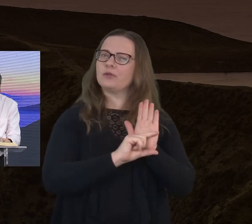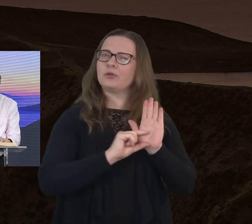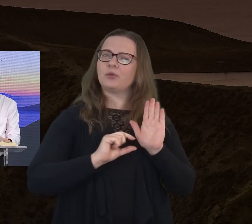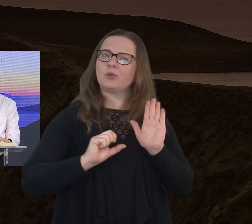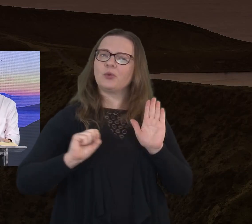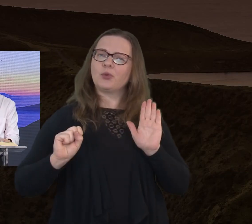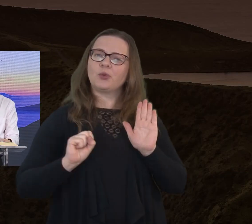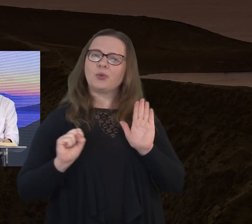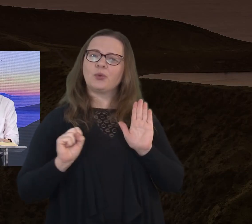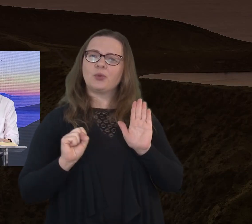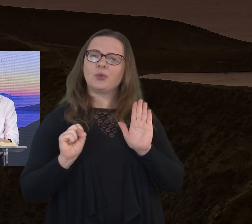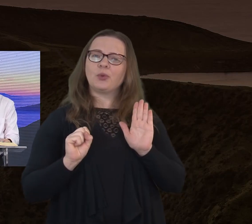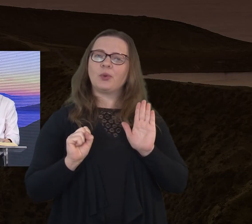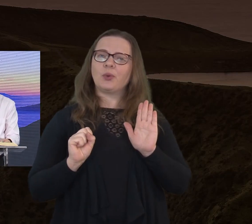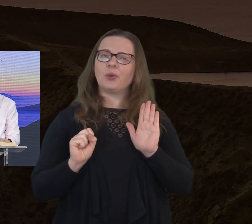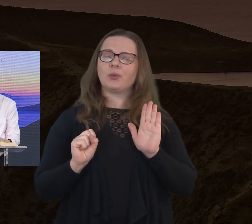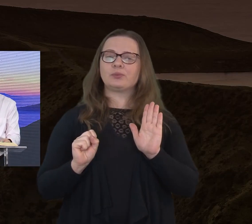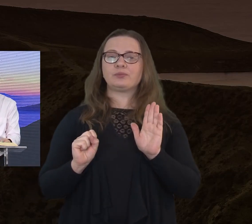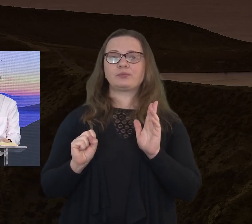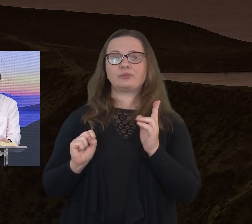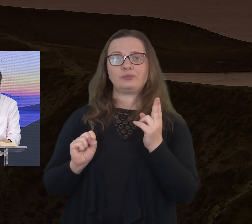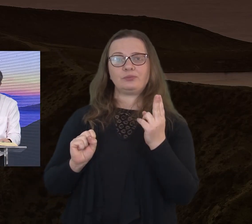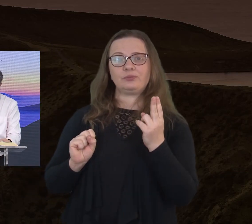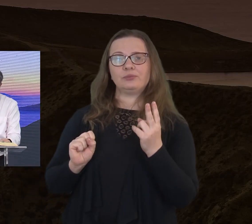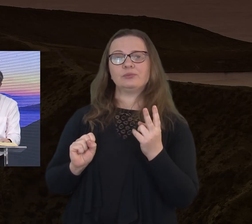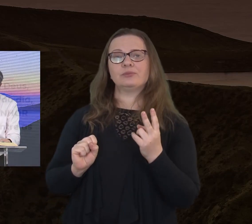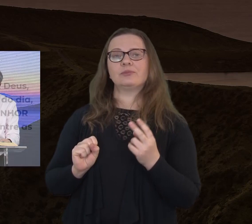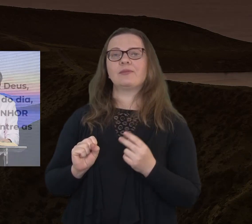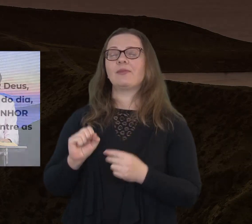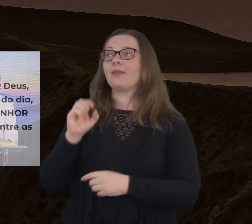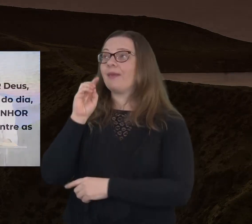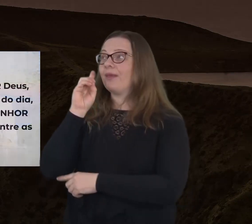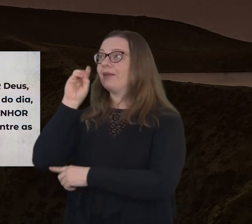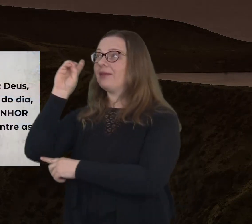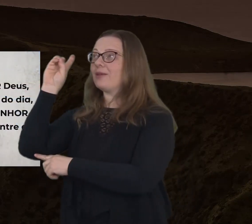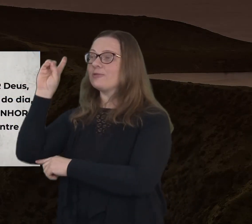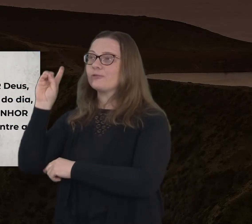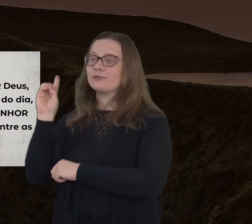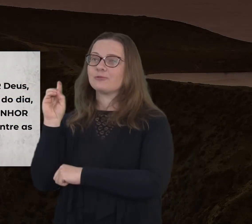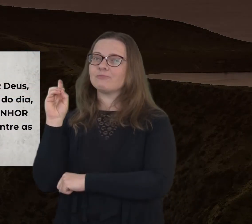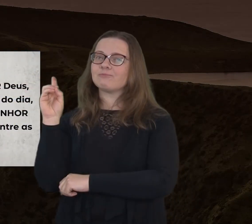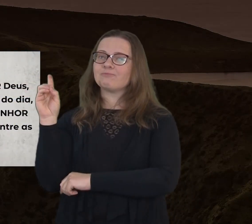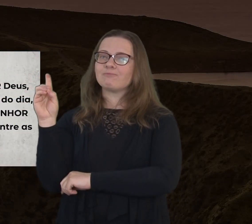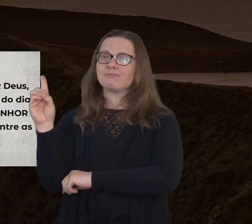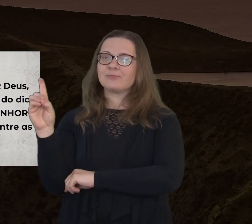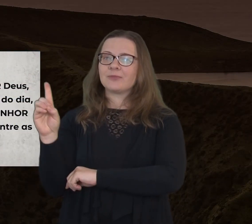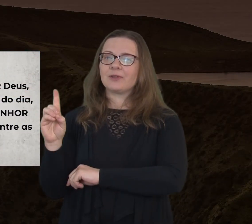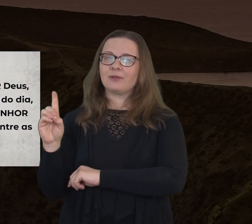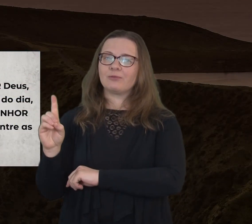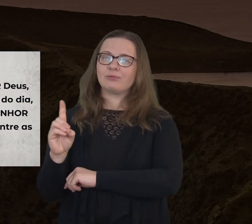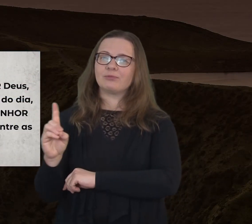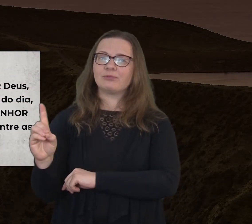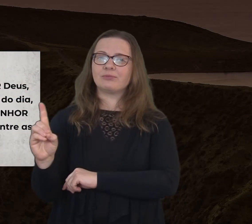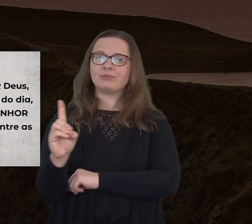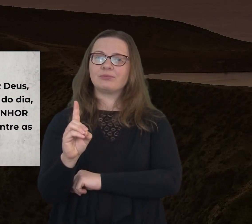assim: quando ouviram a voz do Senhor Deus, que andava no jardim pela viração do